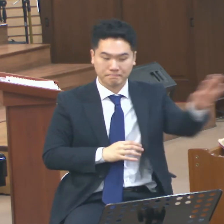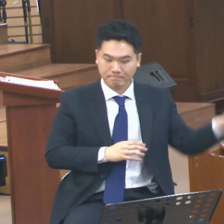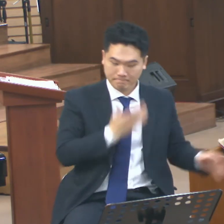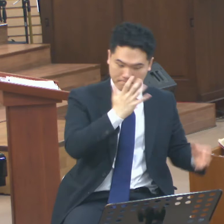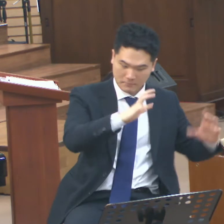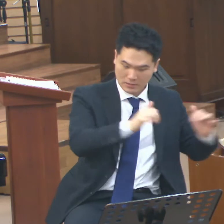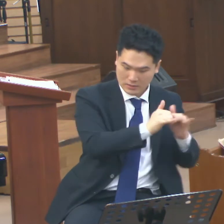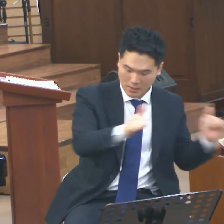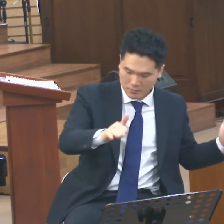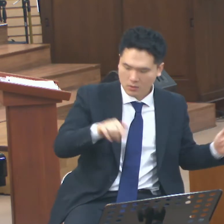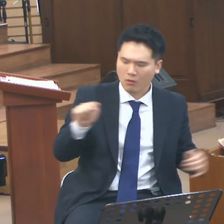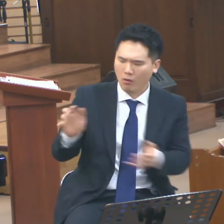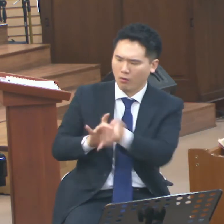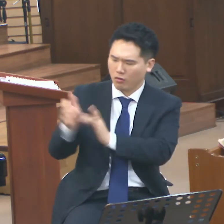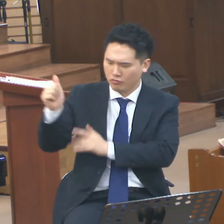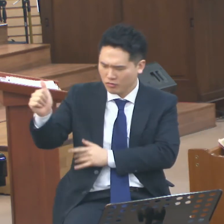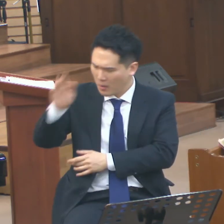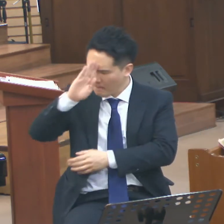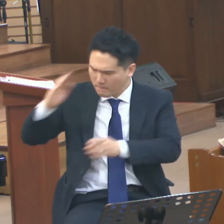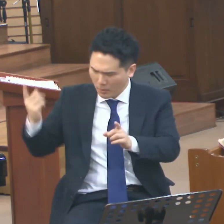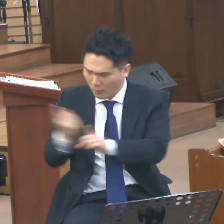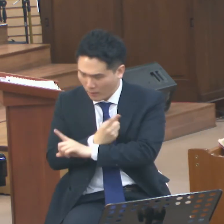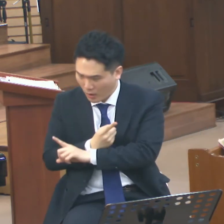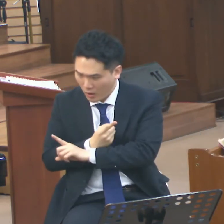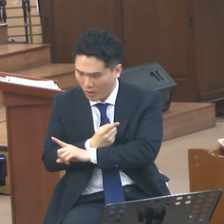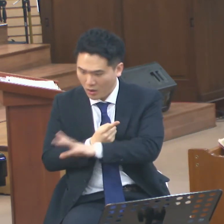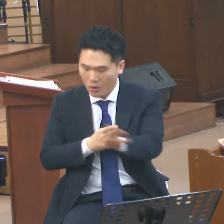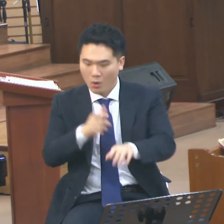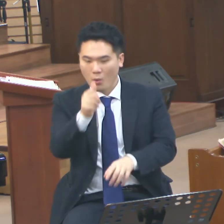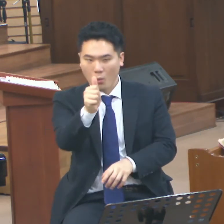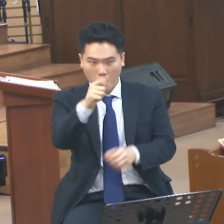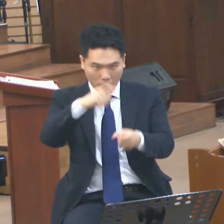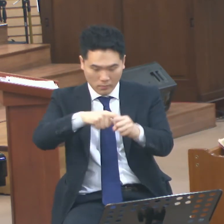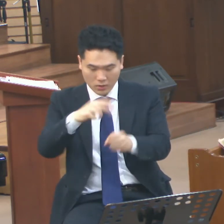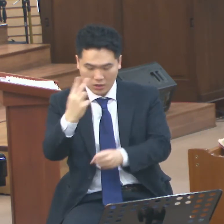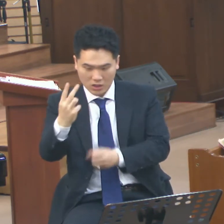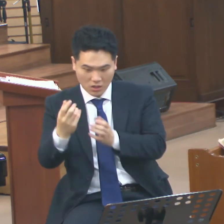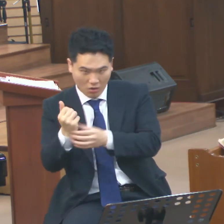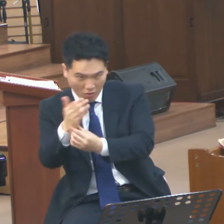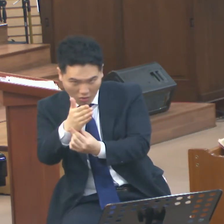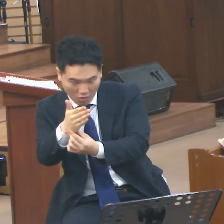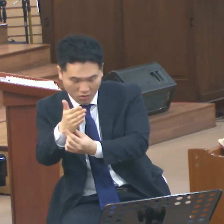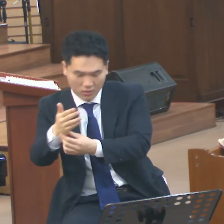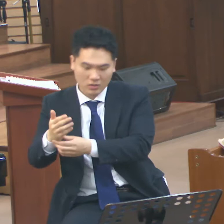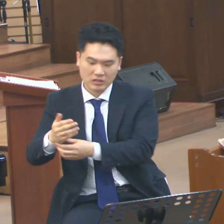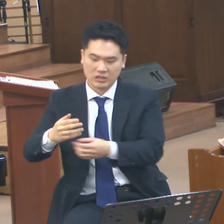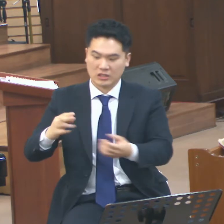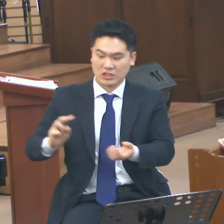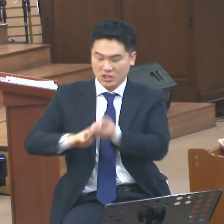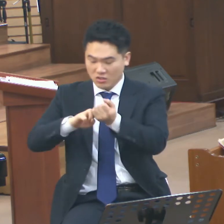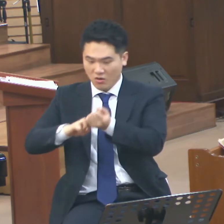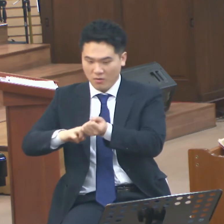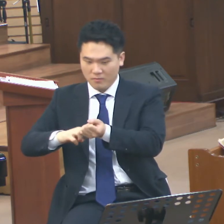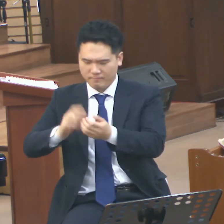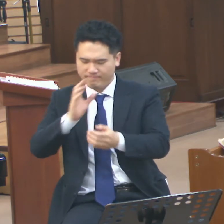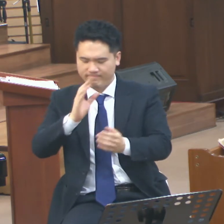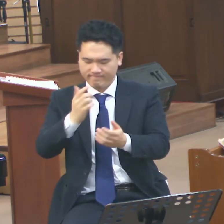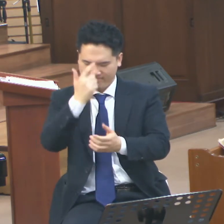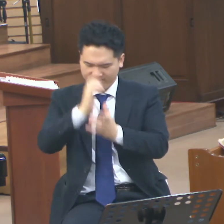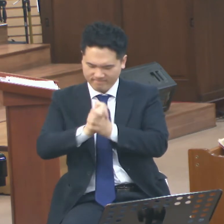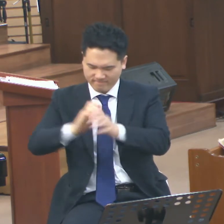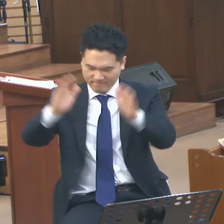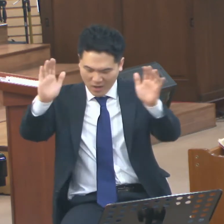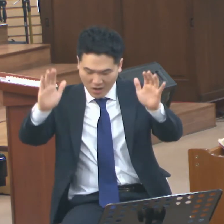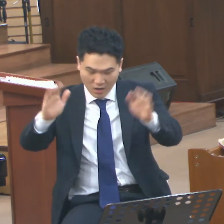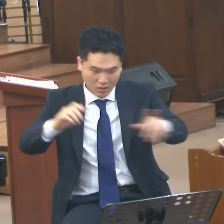기적으로 5,000명이 먹었다, 이런 얘기도 들었을 거예요. 그러면서 와, 우리 형은 우리하고 다르네, 굉장히 능력